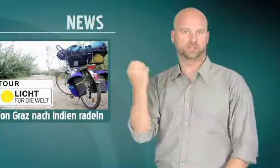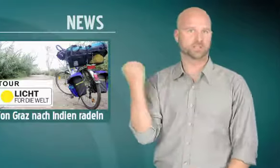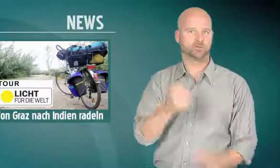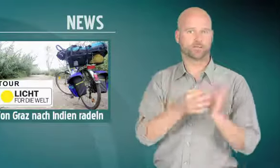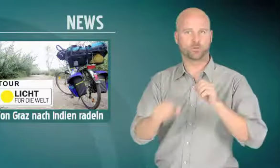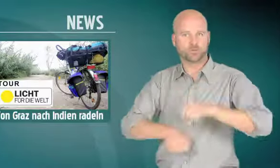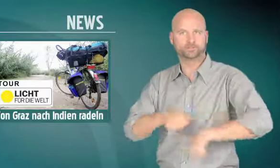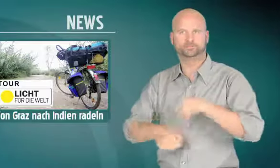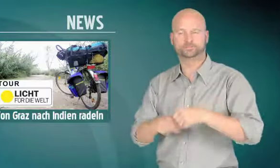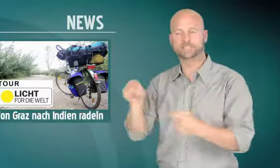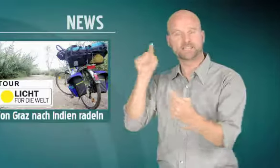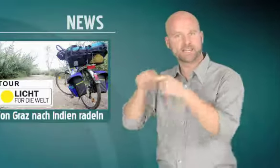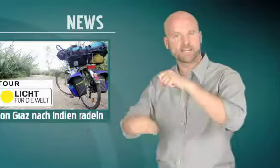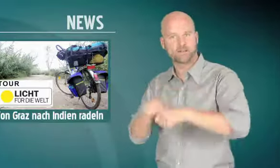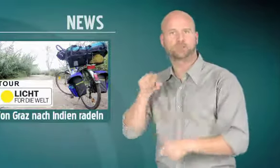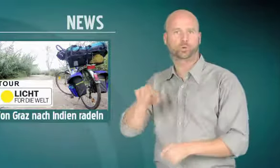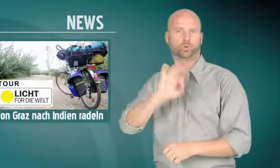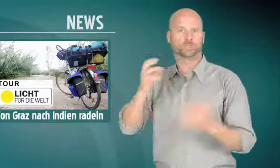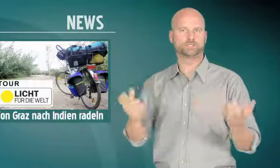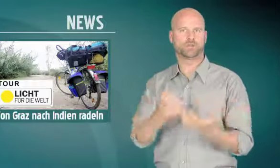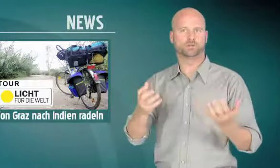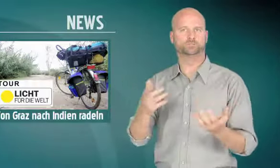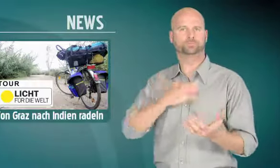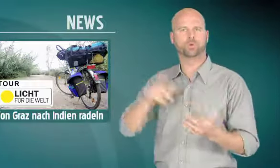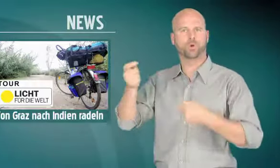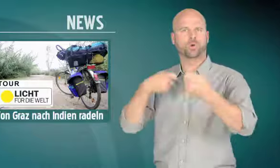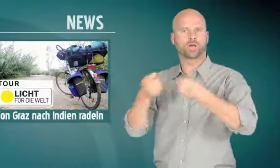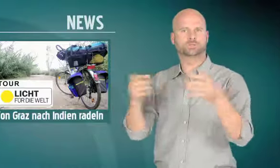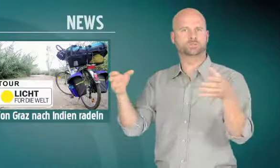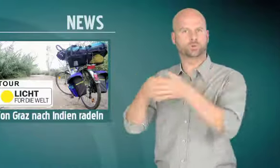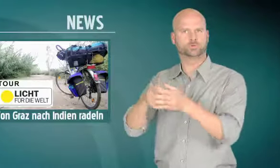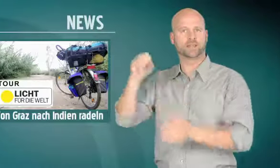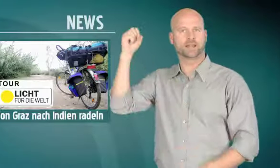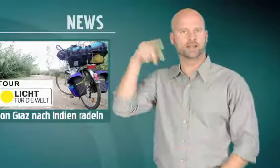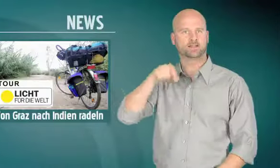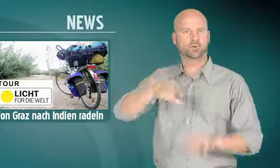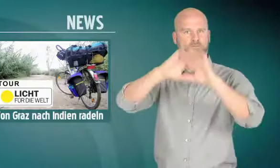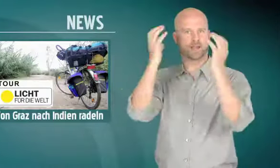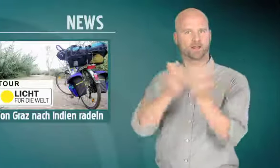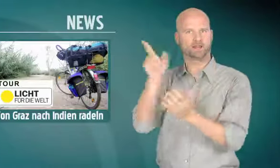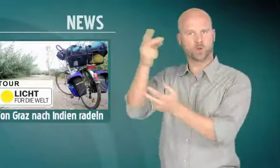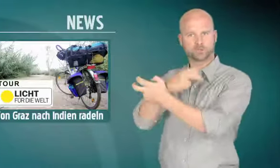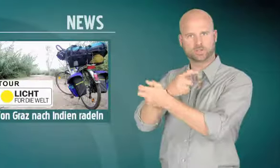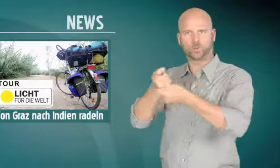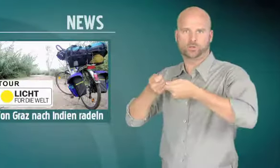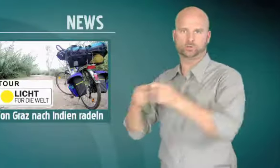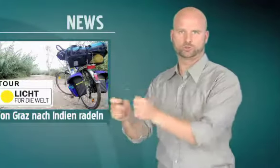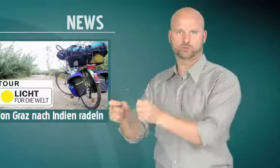einer Gesamtstrecke von 15.000 Kilometern entspricht. Mit ihrer Aktion wollen die beiden die Organisation Licht für die Welt aus